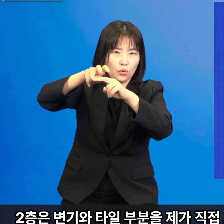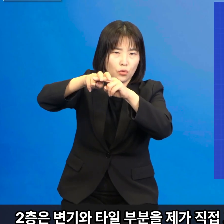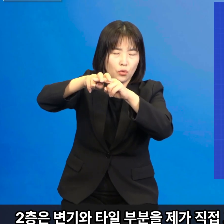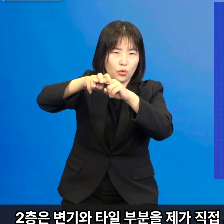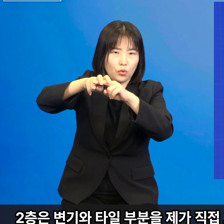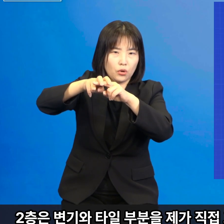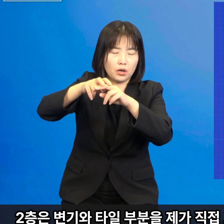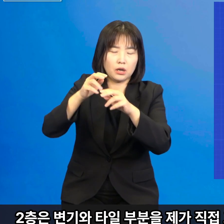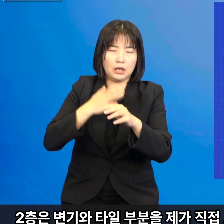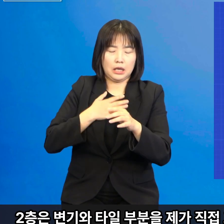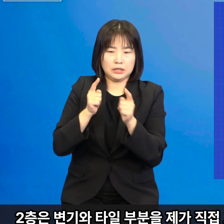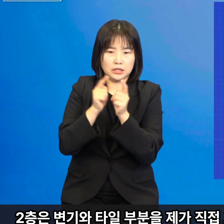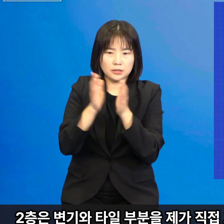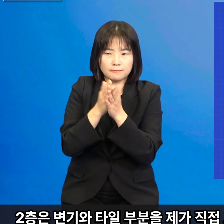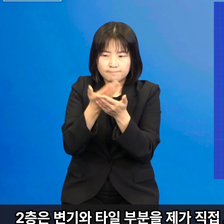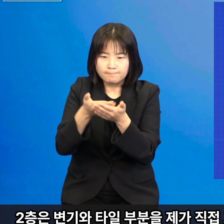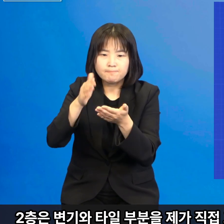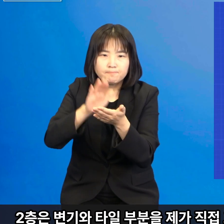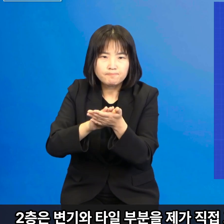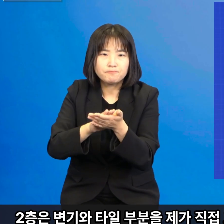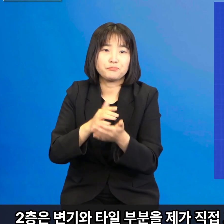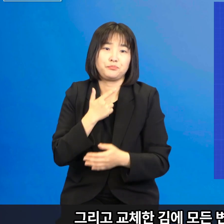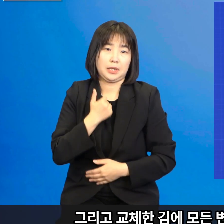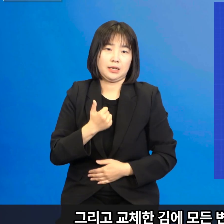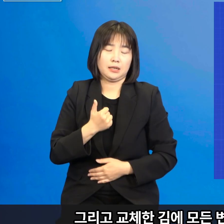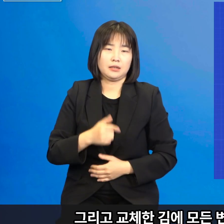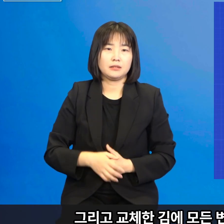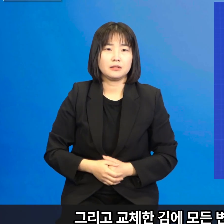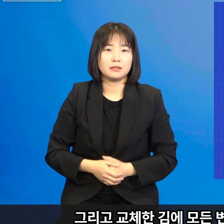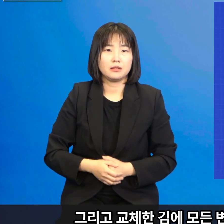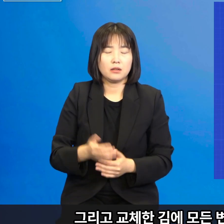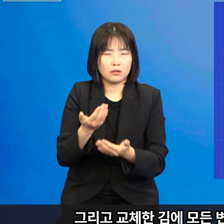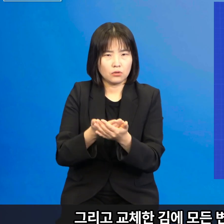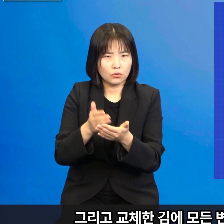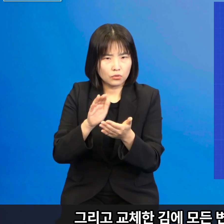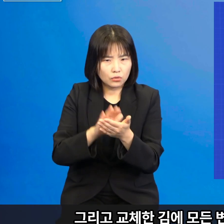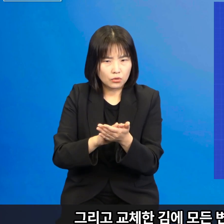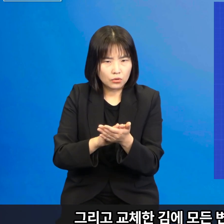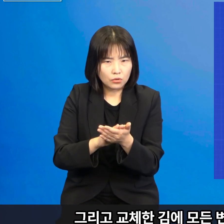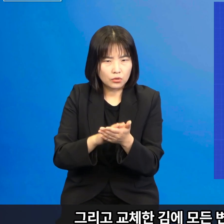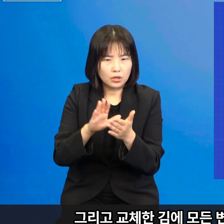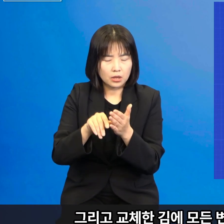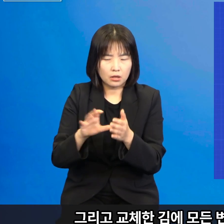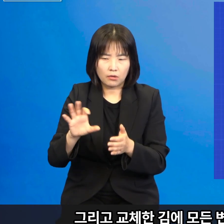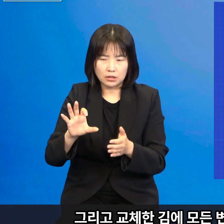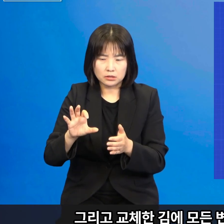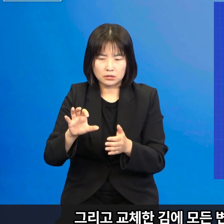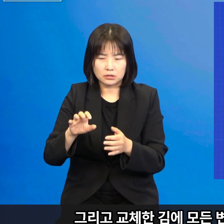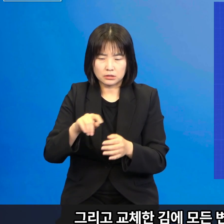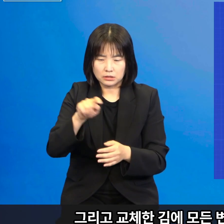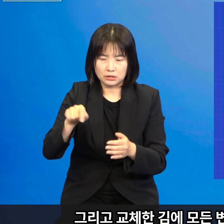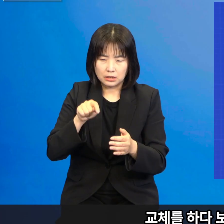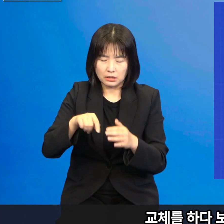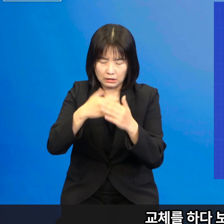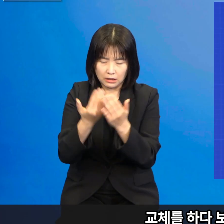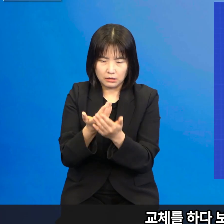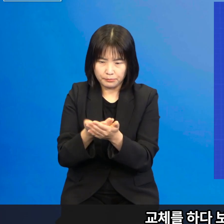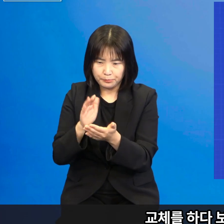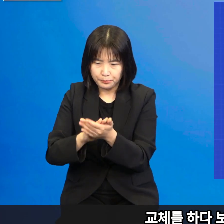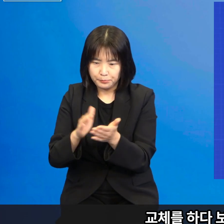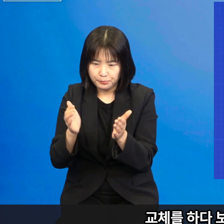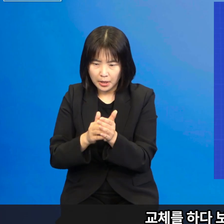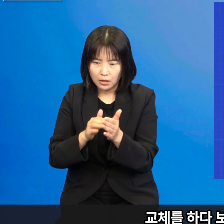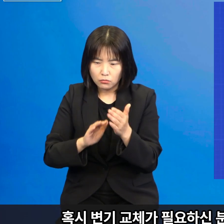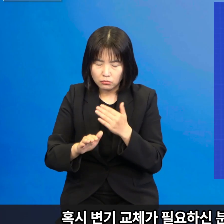교체하기로 해서 변기를 교체했습니다. 그리고 교체한 김에 모든 변기를 다 교체하기로 했는데 교체를 하다